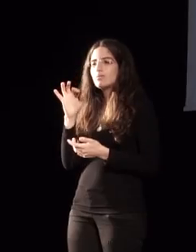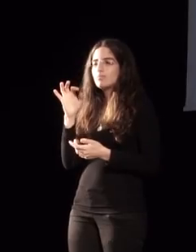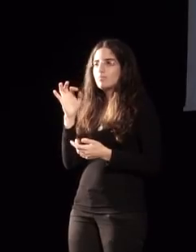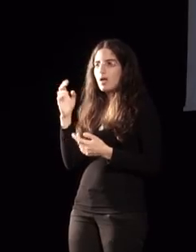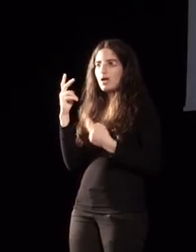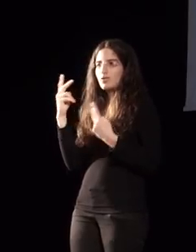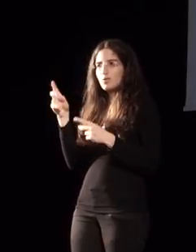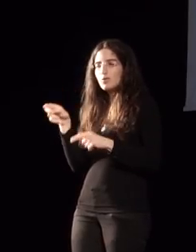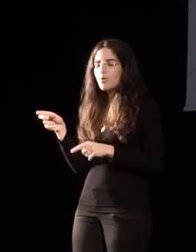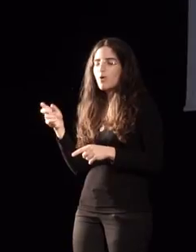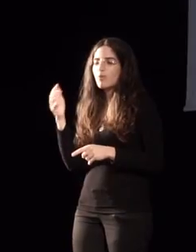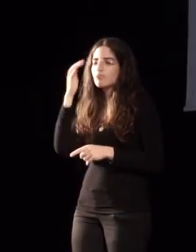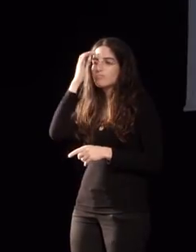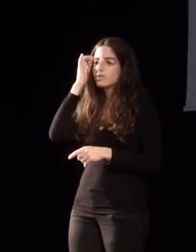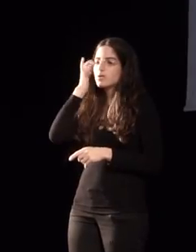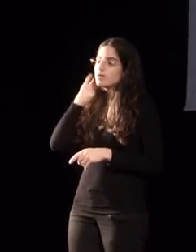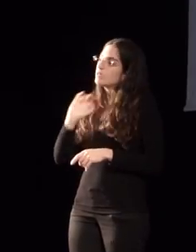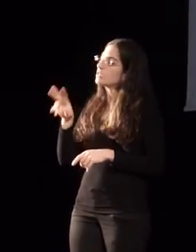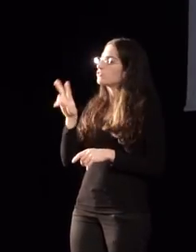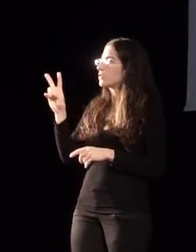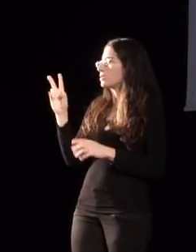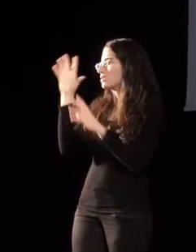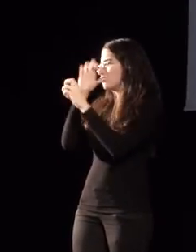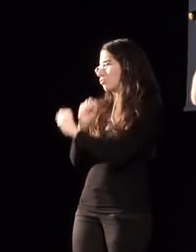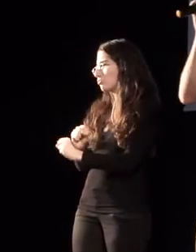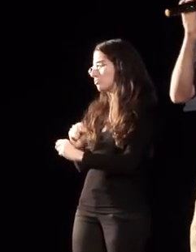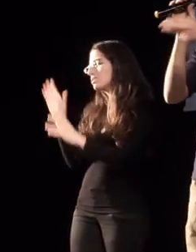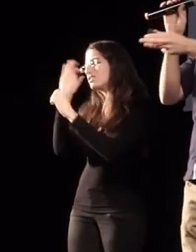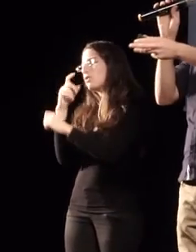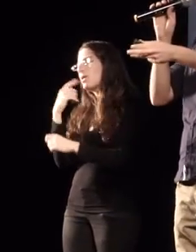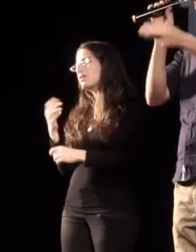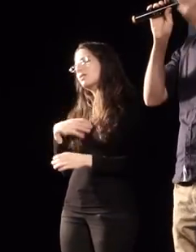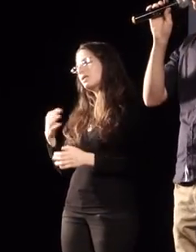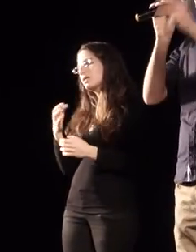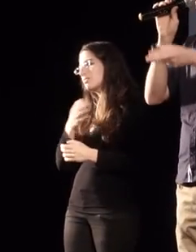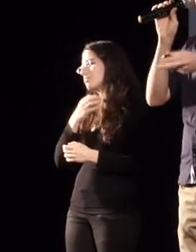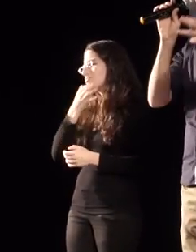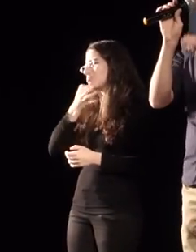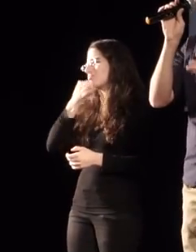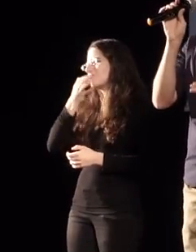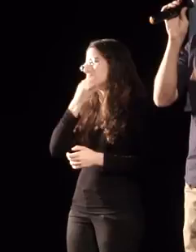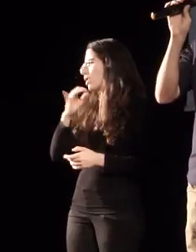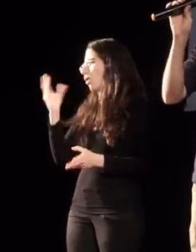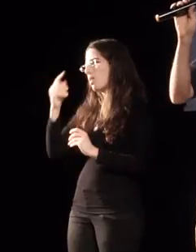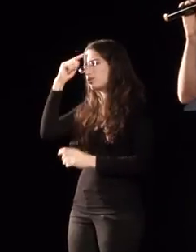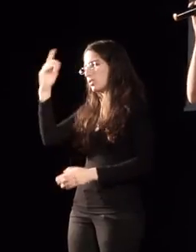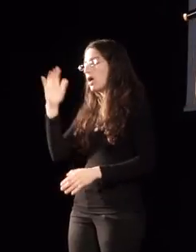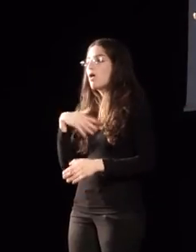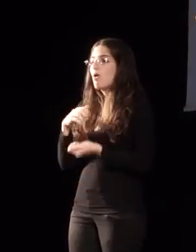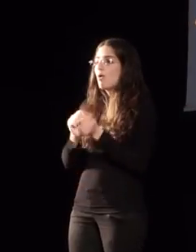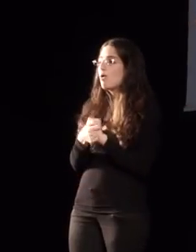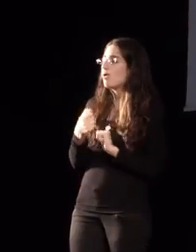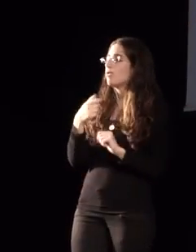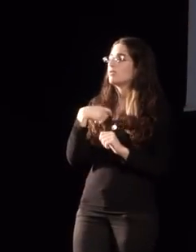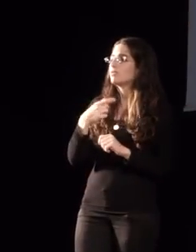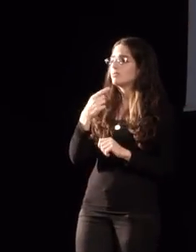ש... יש שתי גישות, אוקיי? גישה אחת אומרת, אני מתחיל את המונולוג שלי ואני אומר את כל הדברים שדע על טבעונות, ויש גישה שנייה שאומרת, אוקיי,